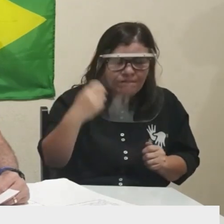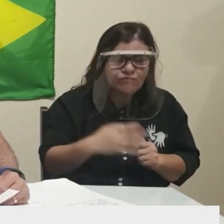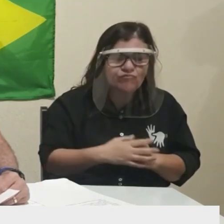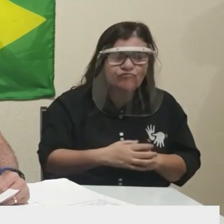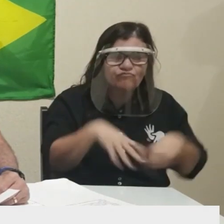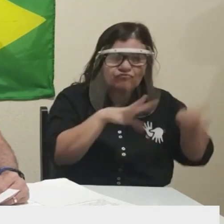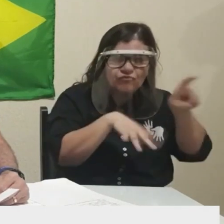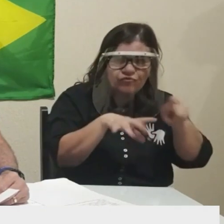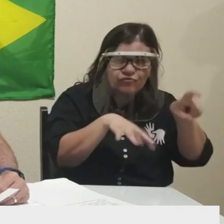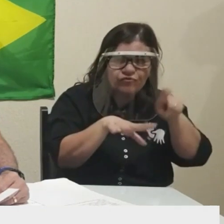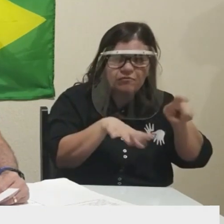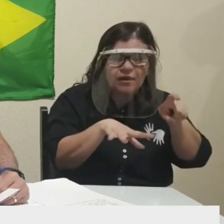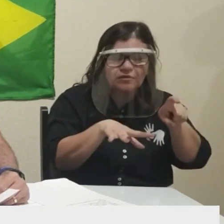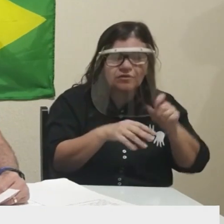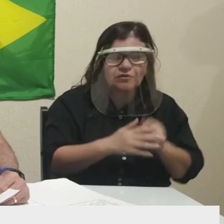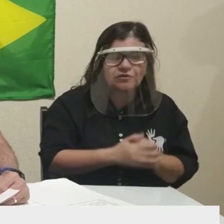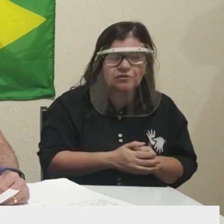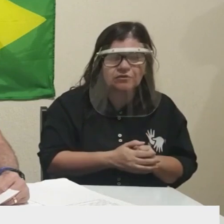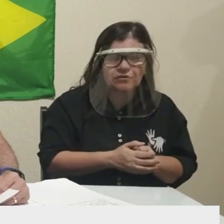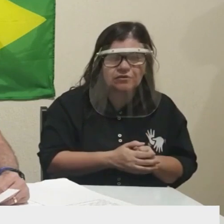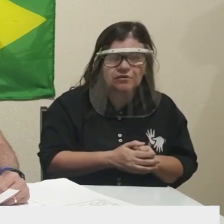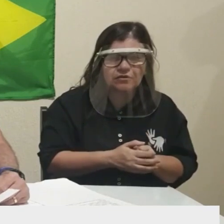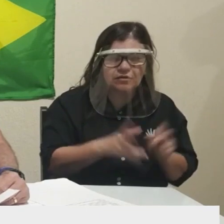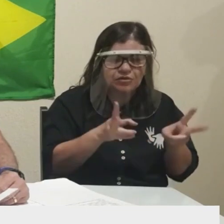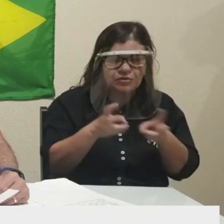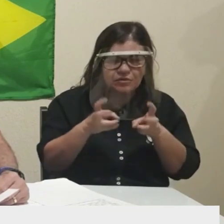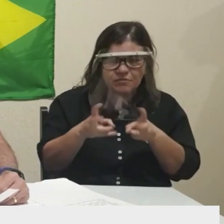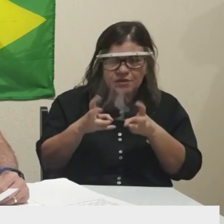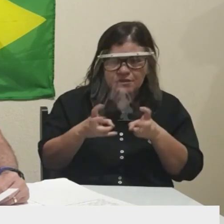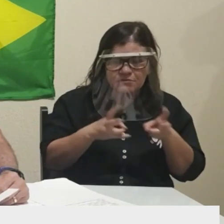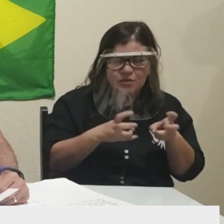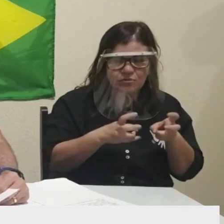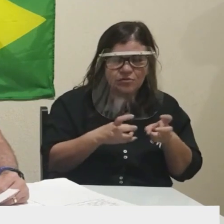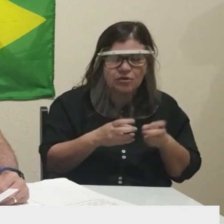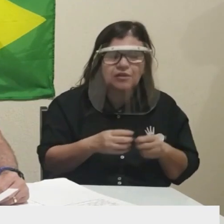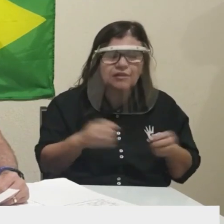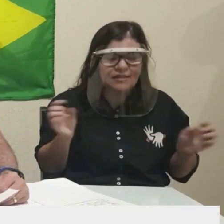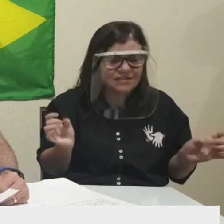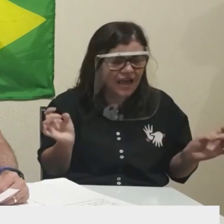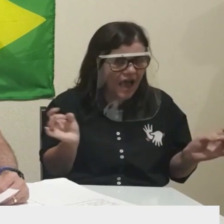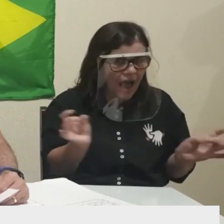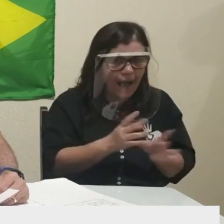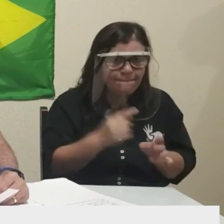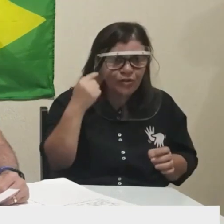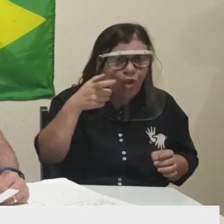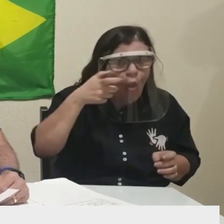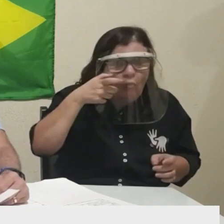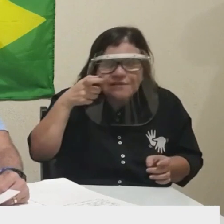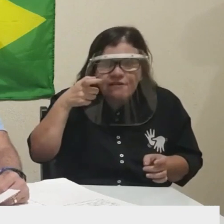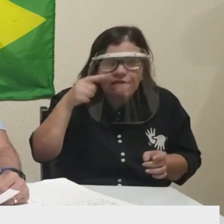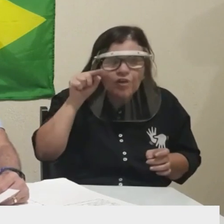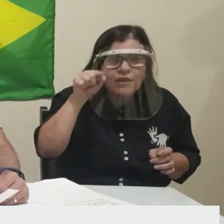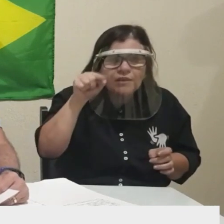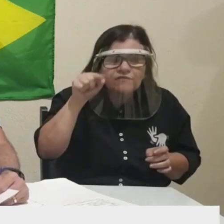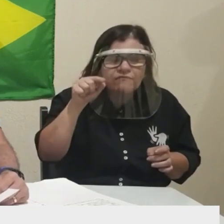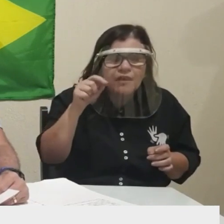E de acordo com o que está fazendo um agente público em qualquer lugar do Brasil, já aparece uma luz amarela, uma luz vermelha, que está fazendo coisa